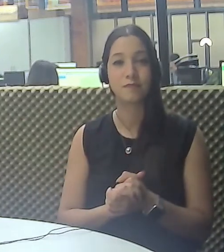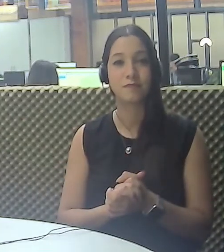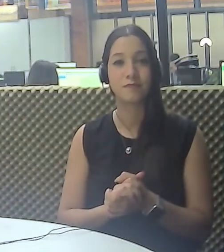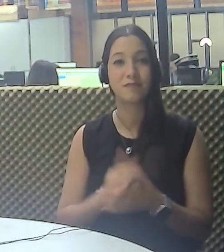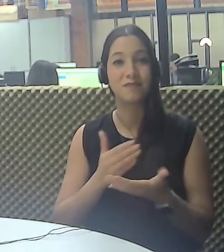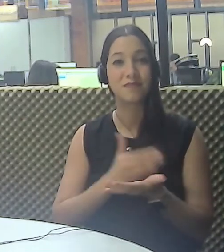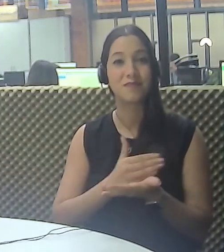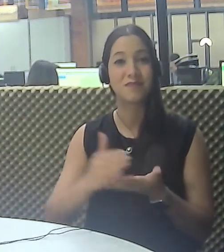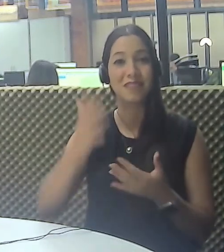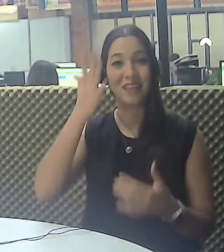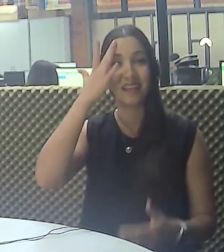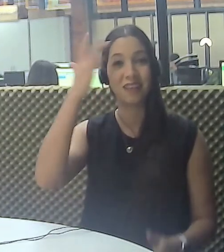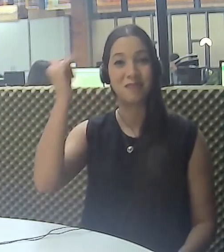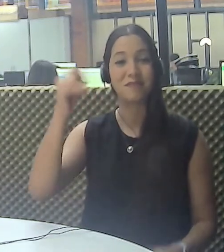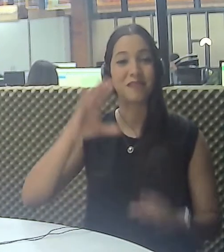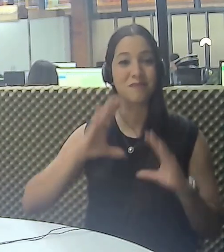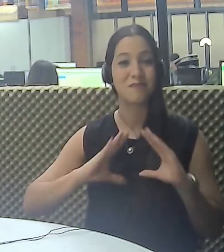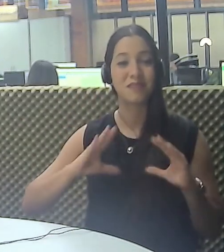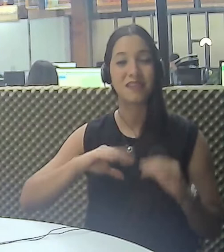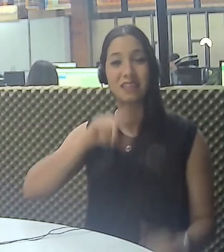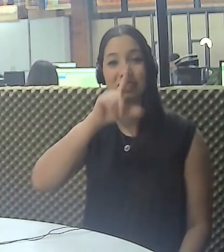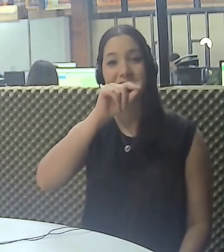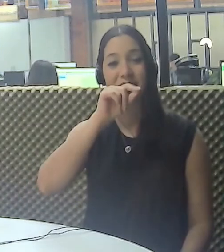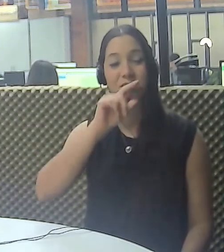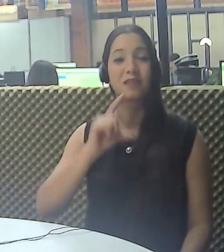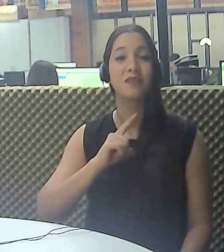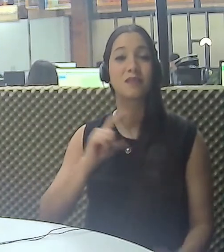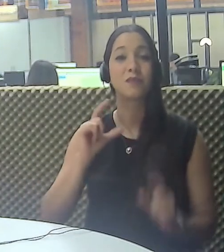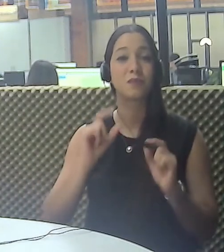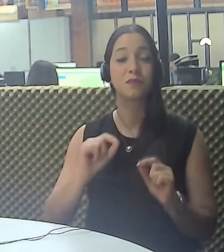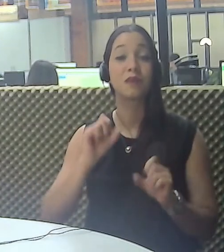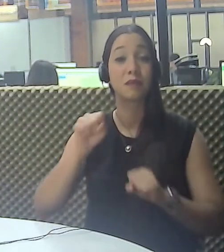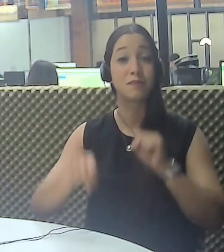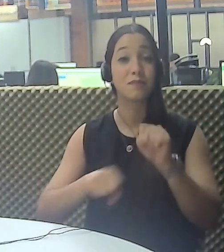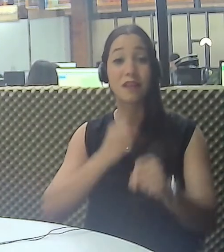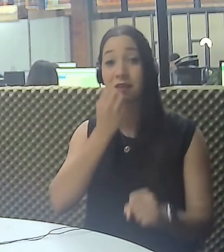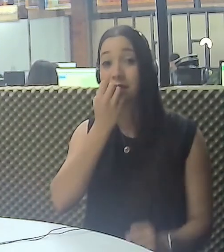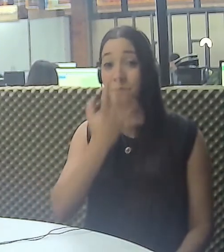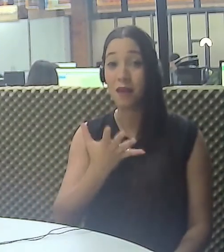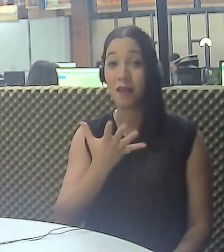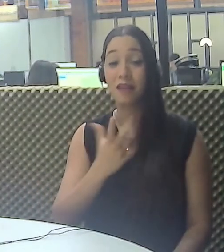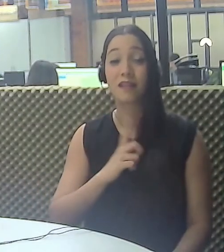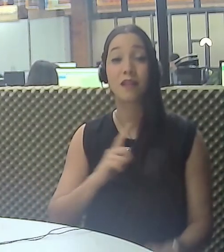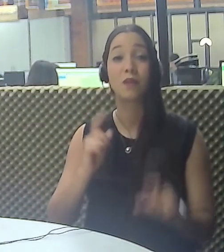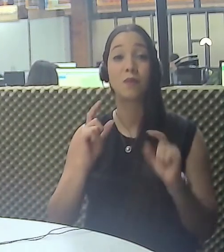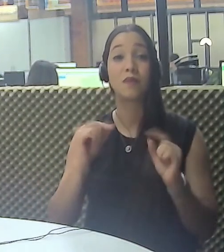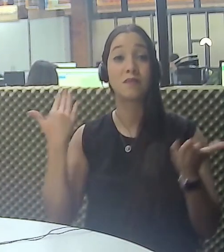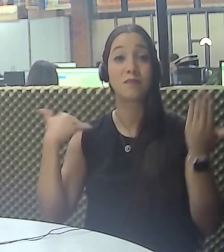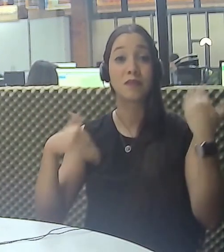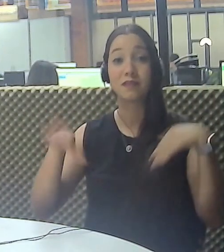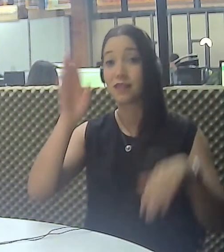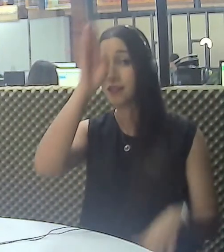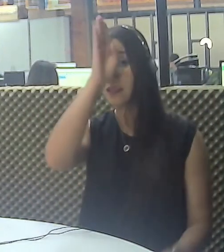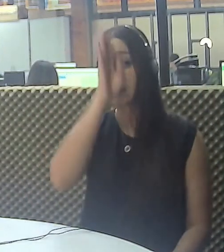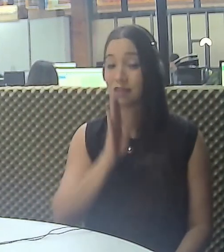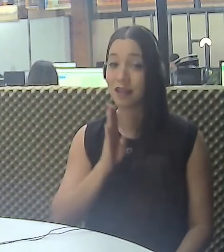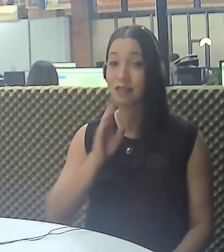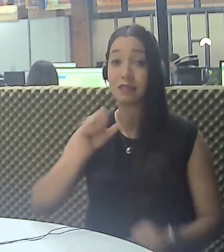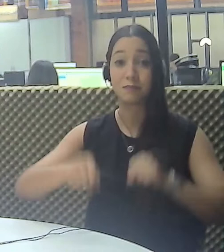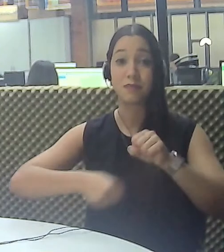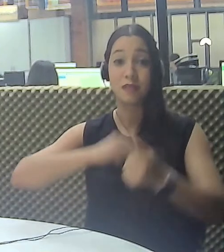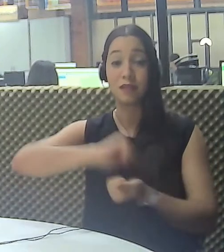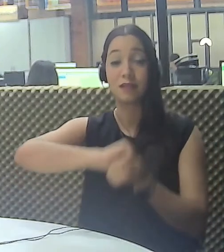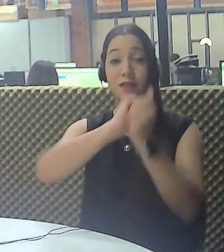a partir de amanhã, o Parque do Sabiá irá realizar o programa Bike do Bem, que vai oferecer passeios gratuitos em